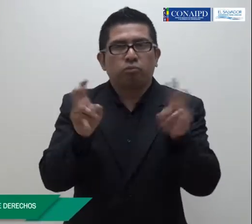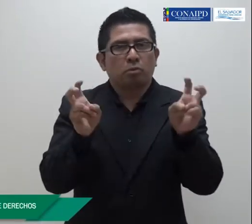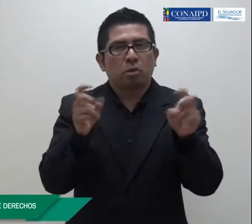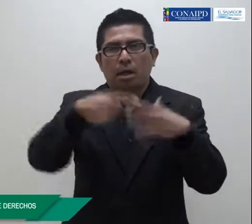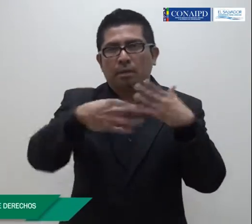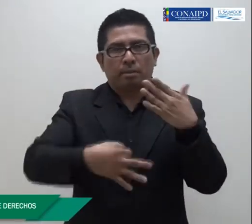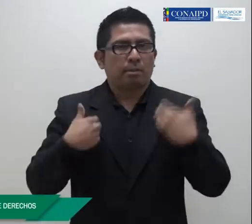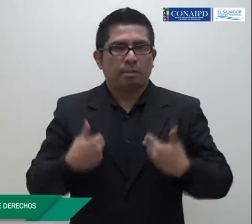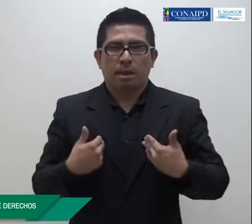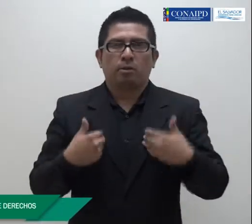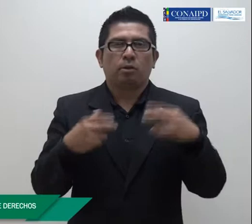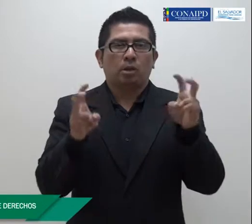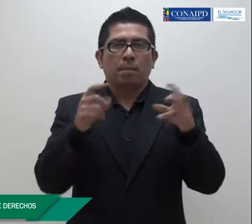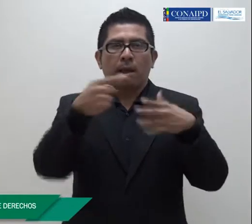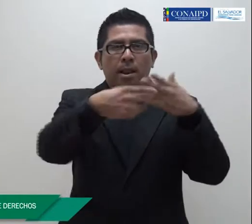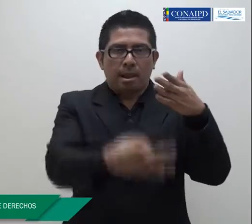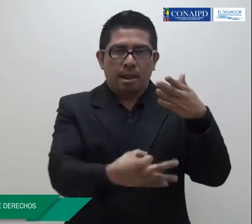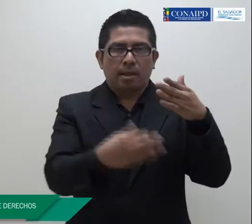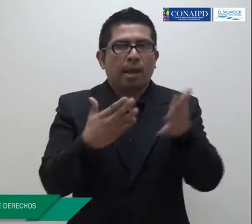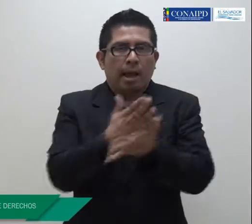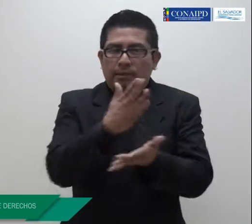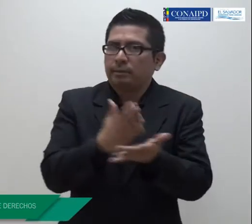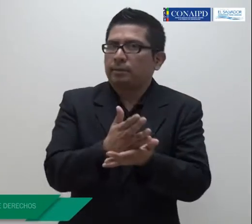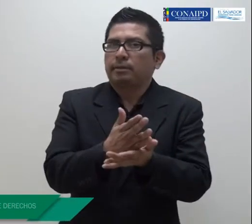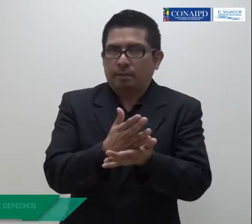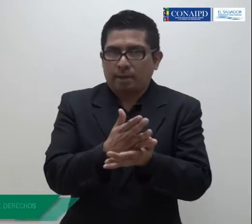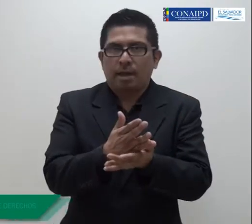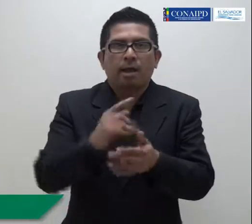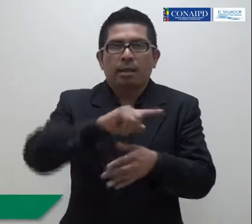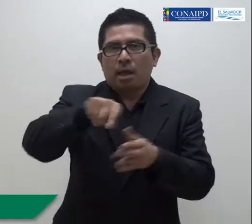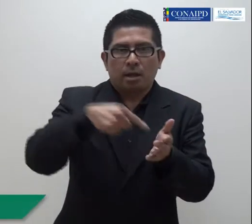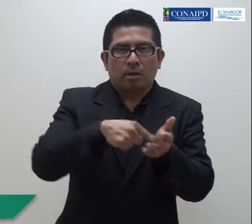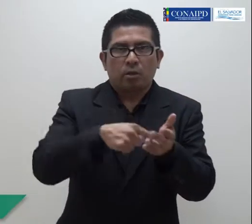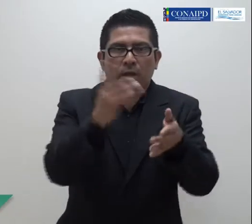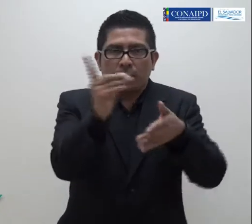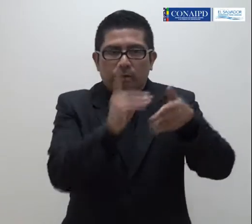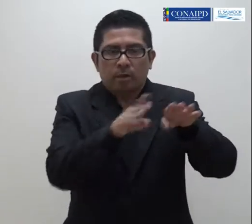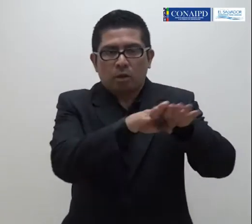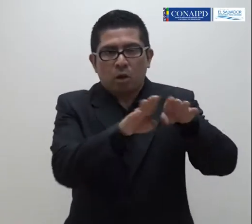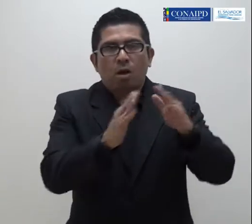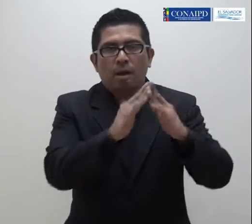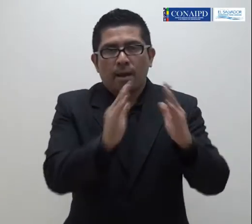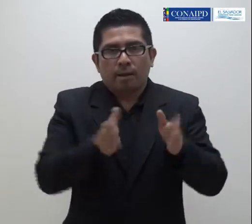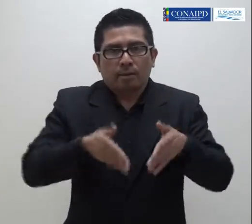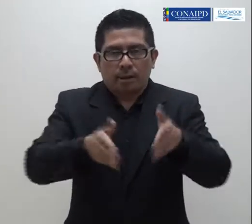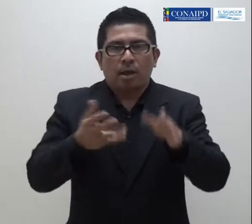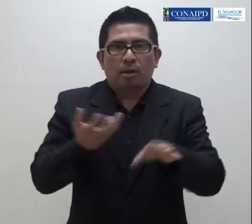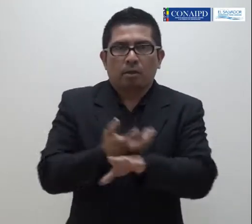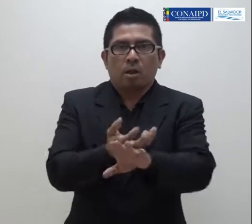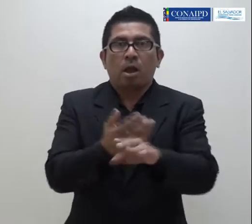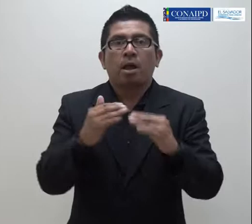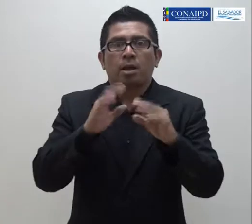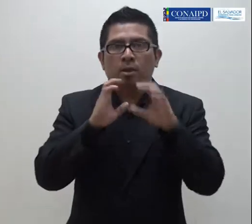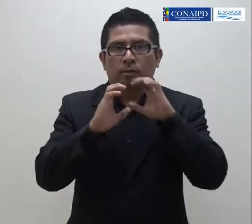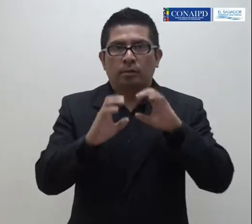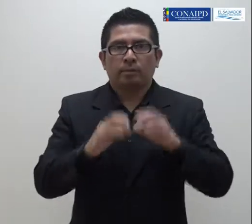derechos, en materia legal y en accesibilidad en las áreas de urbanismo, arquitectura, transporte y comunicaciones.